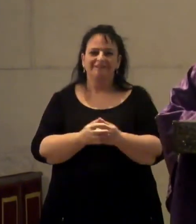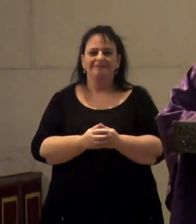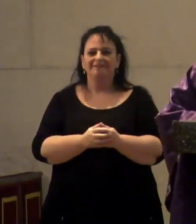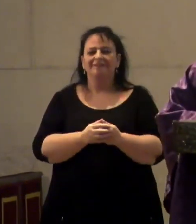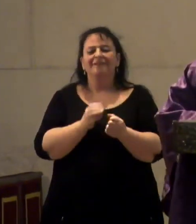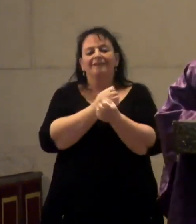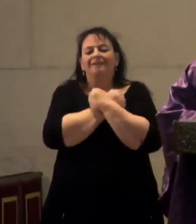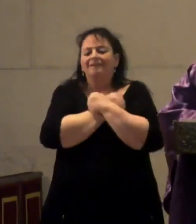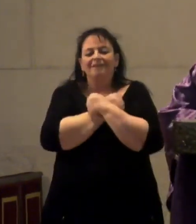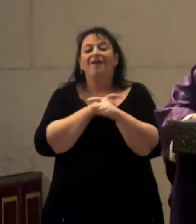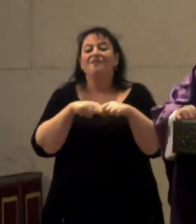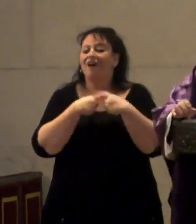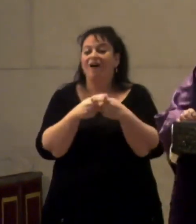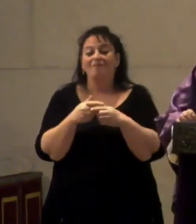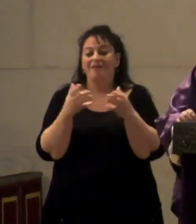querida familia,